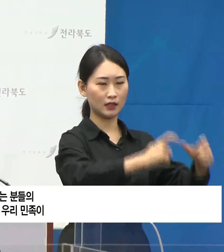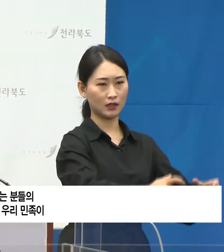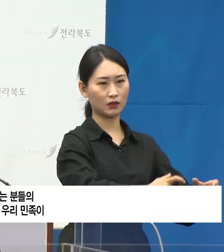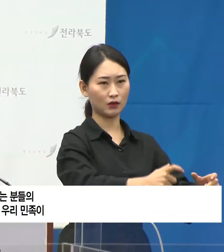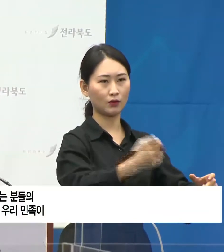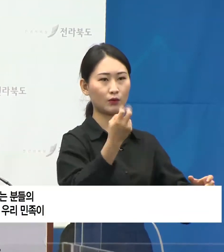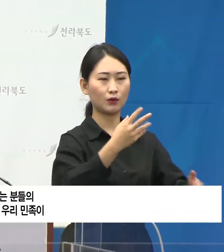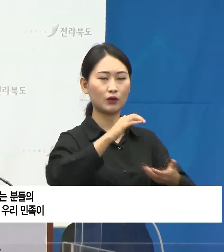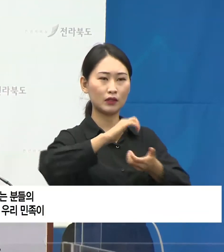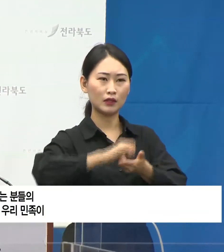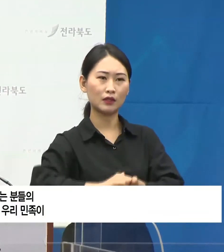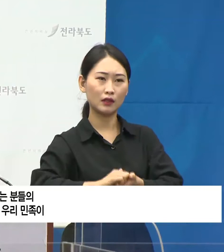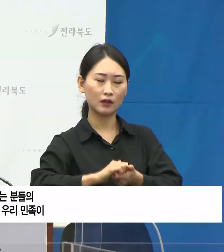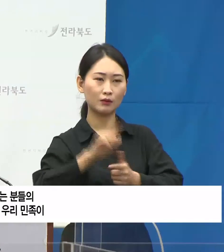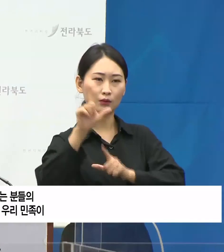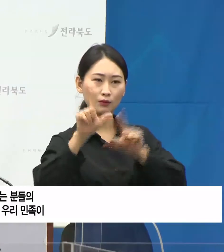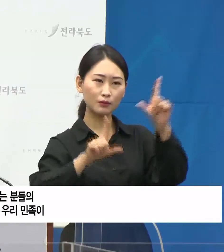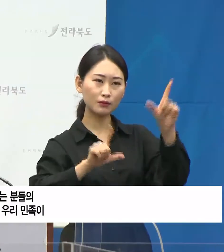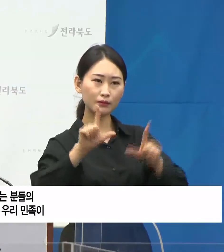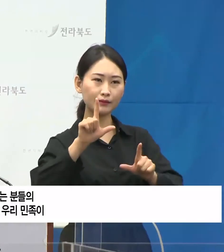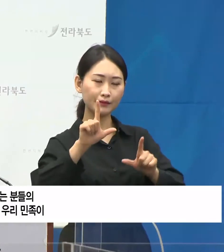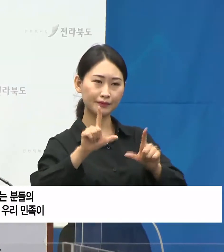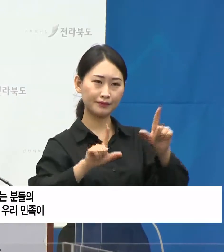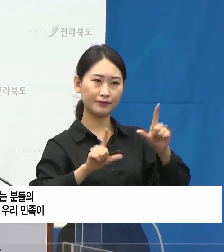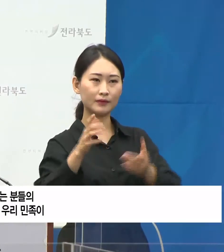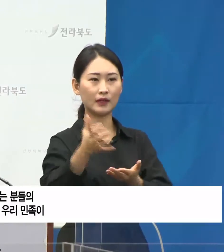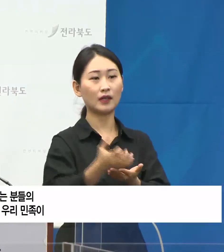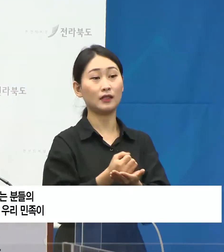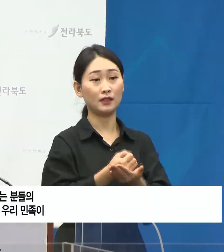일정 성향을 달리하는 분들에서의